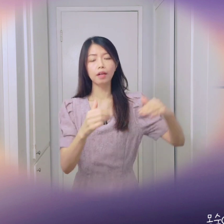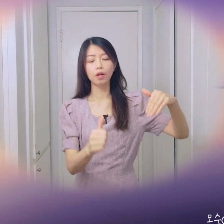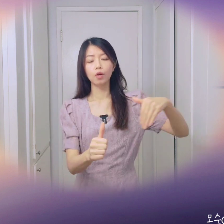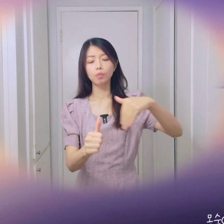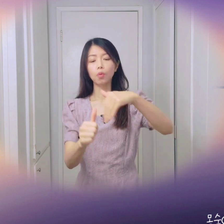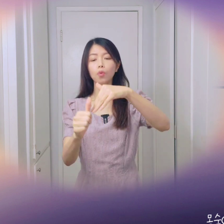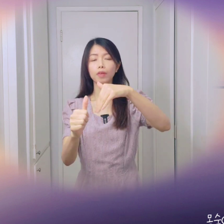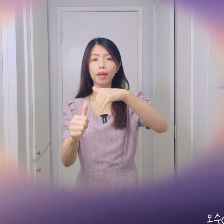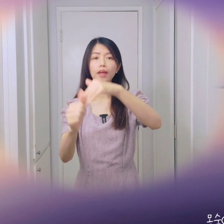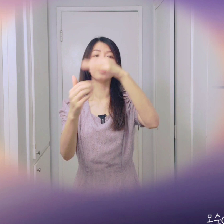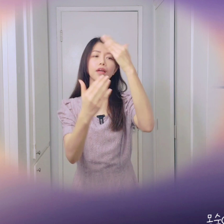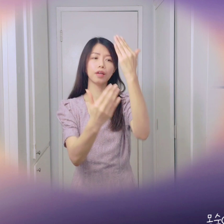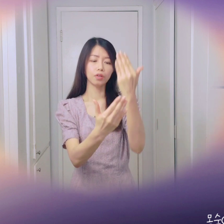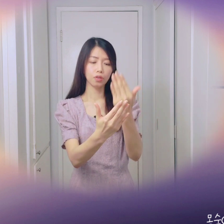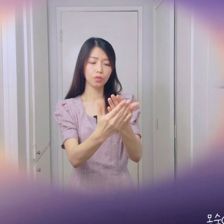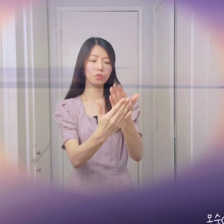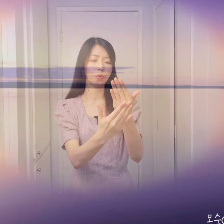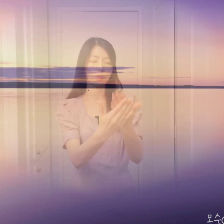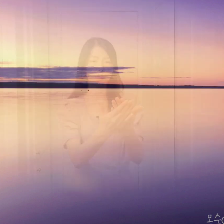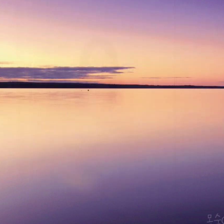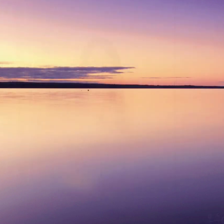나를 보내주.